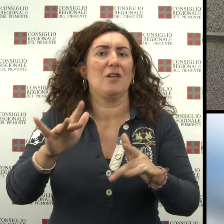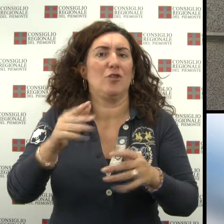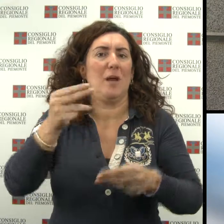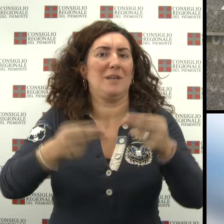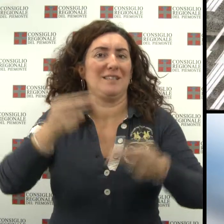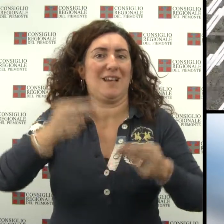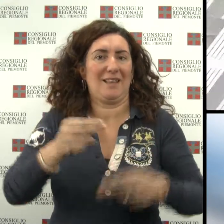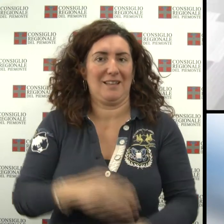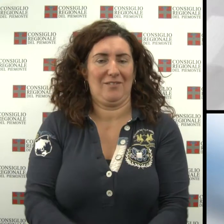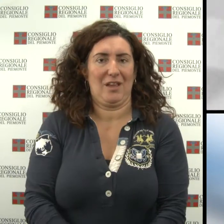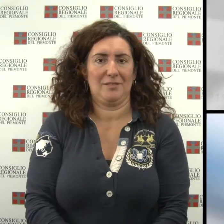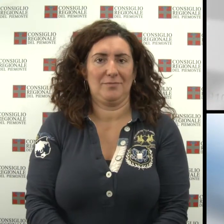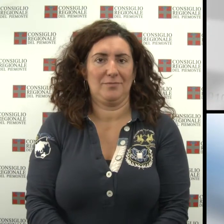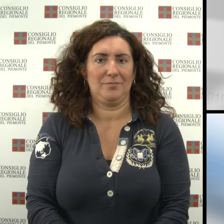amministrativa.